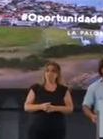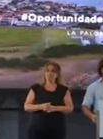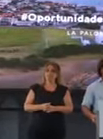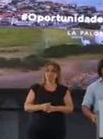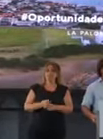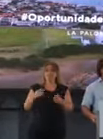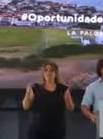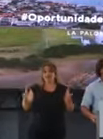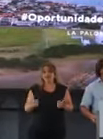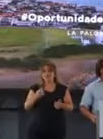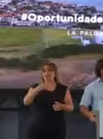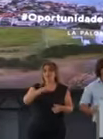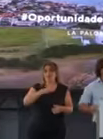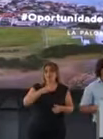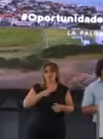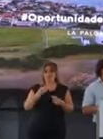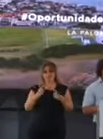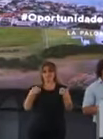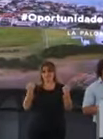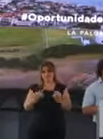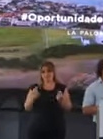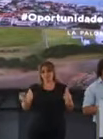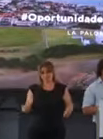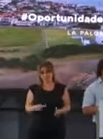termina siendo la confianza que nosotros podemos generar.